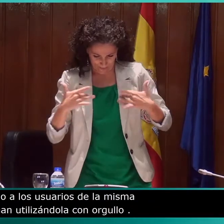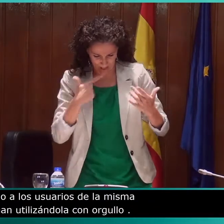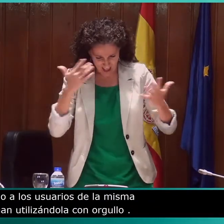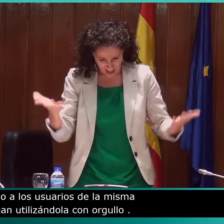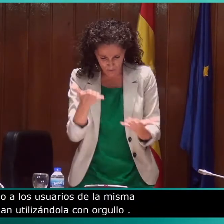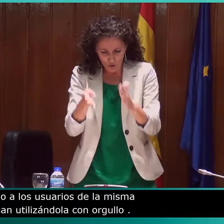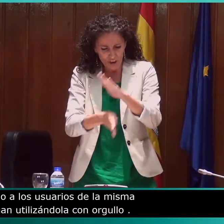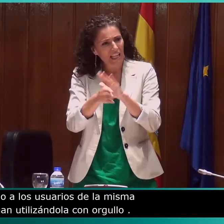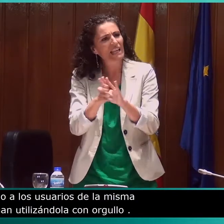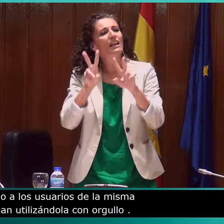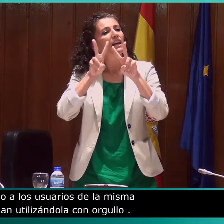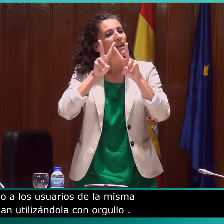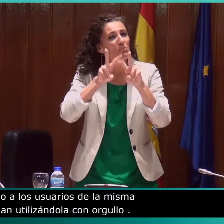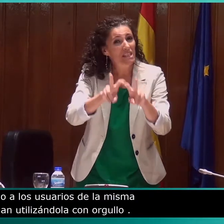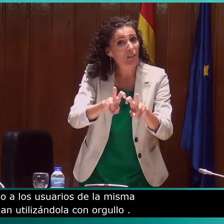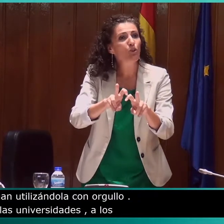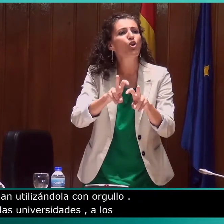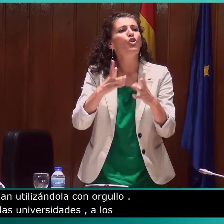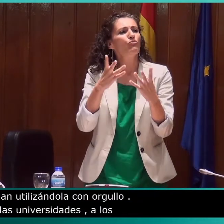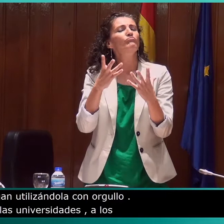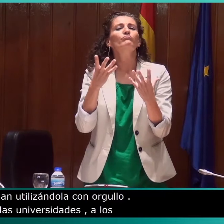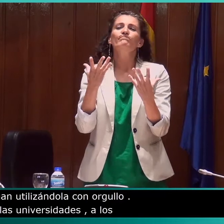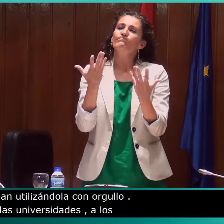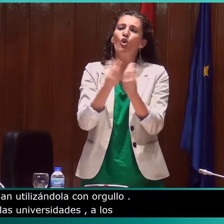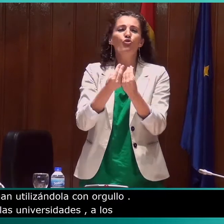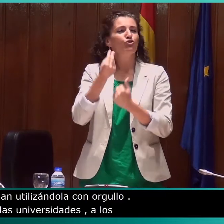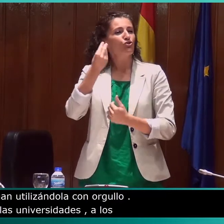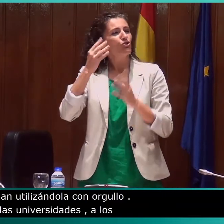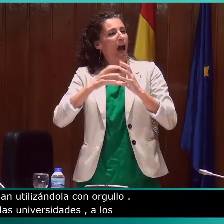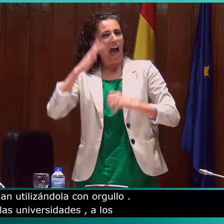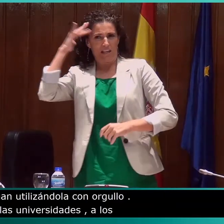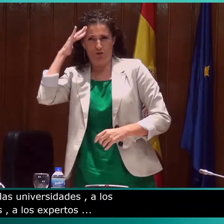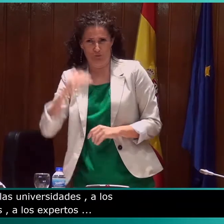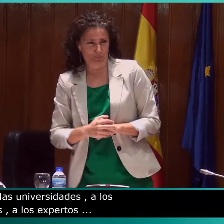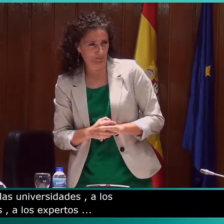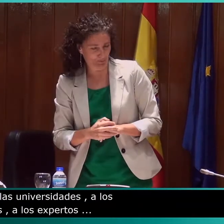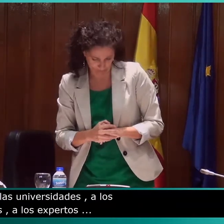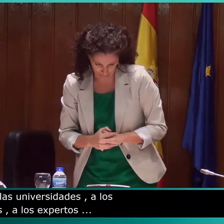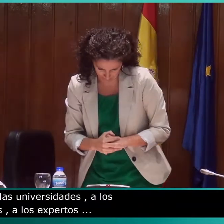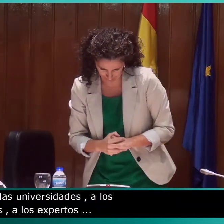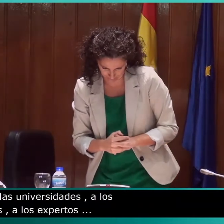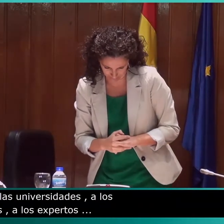igual que tengan una larga trayectoria sean investigadores nobles a seguir investigando con ahínco